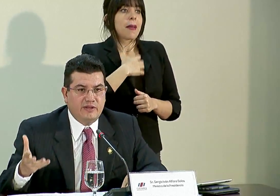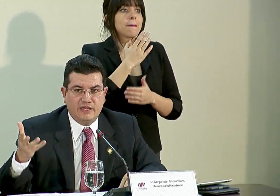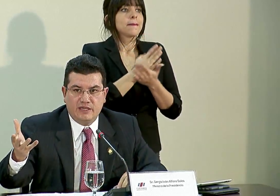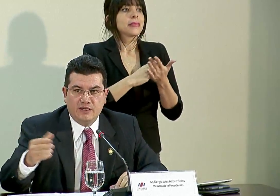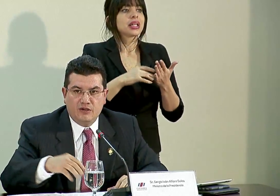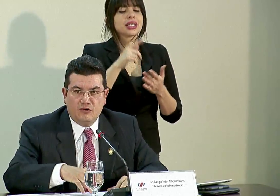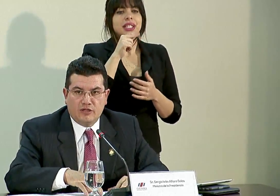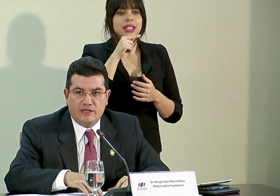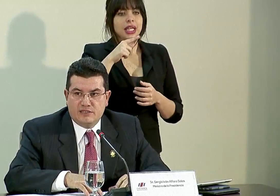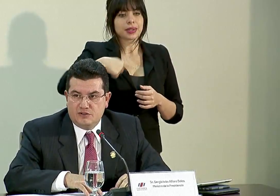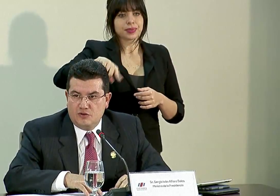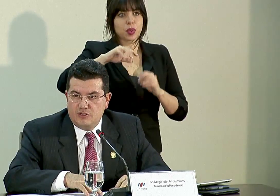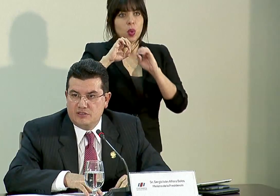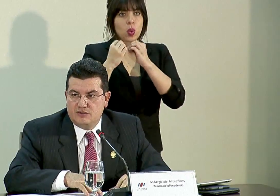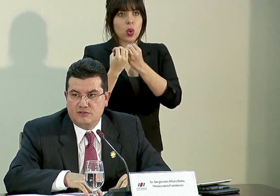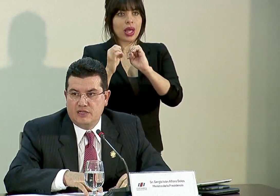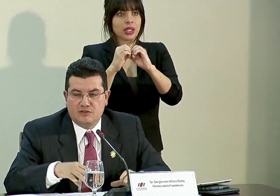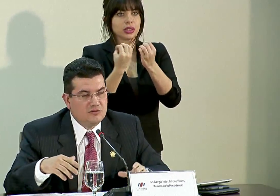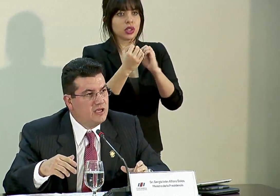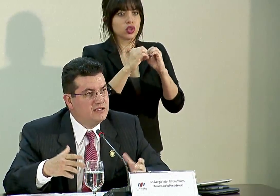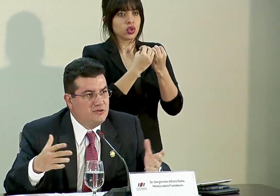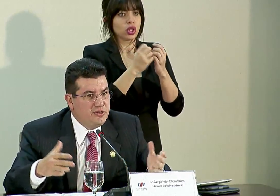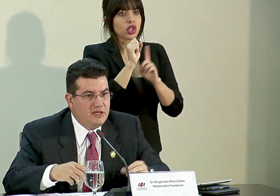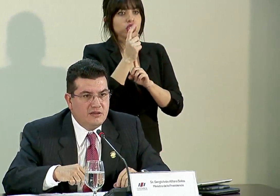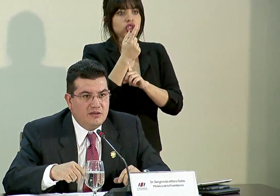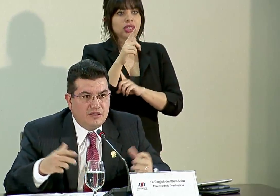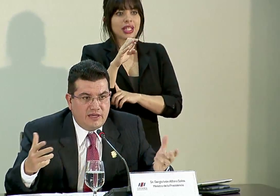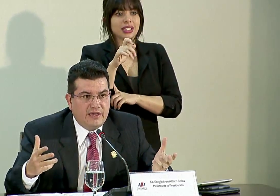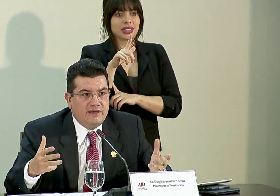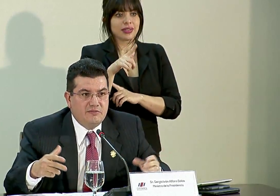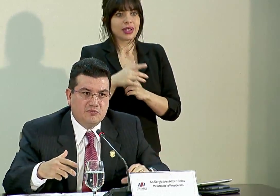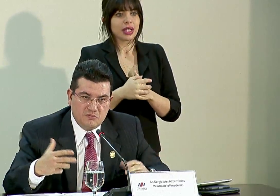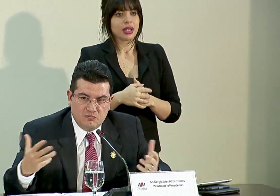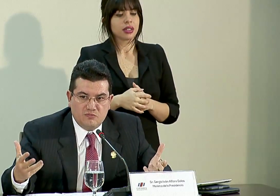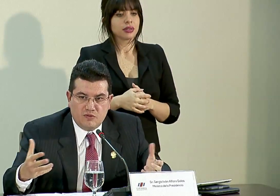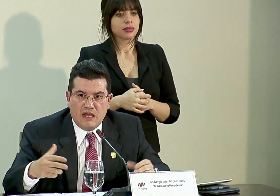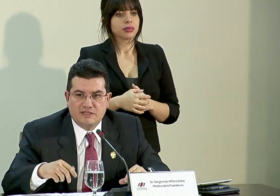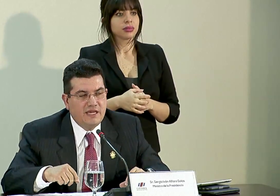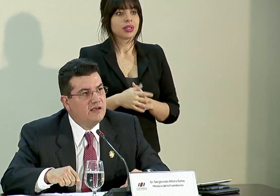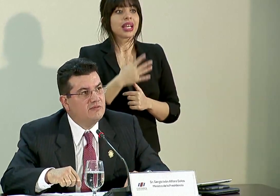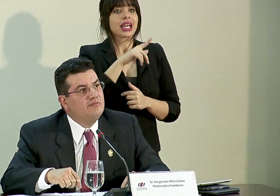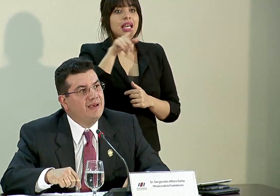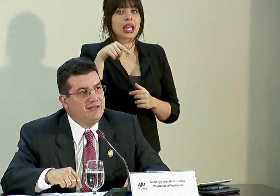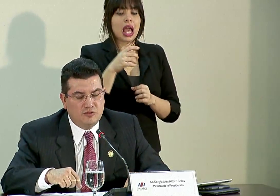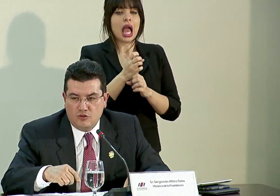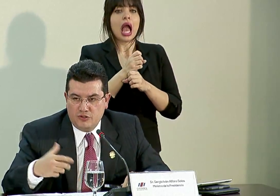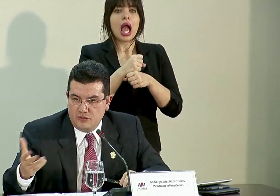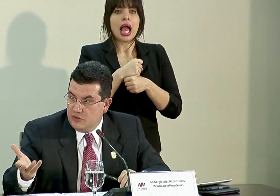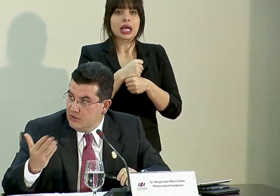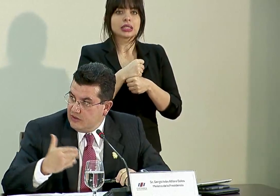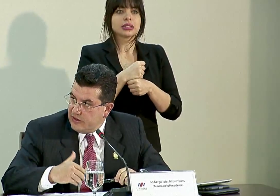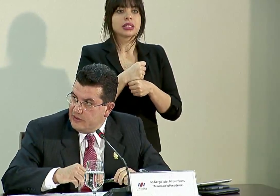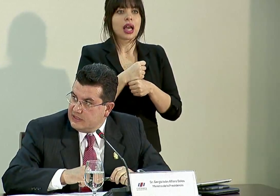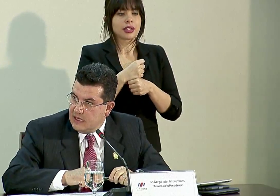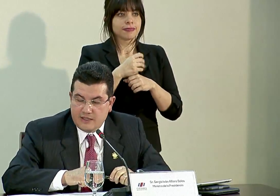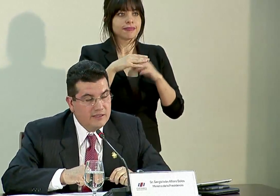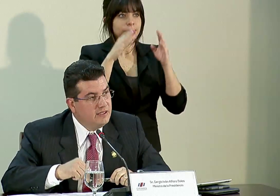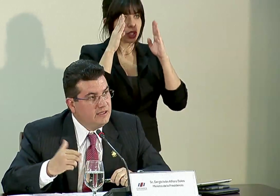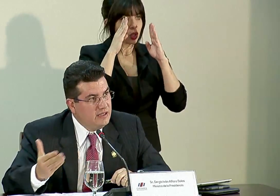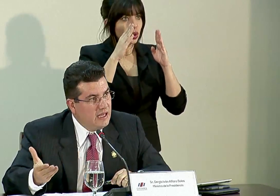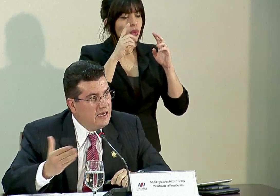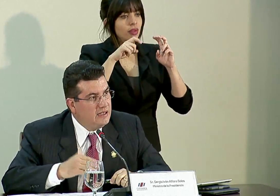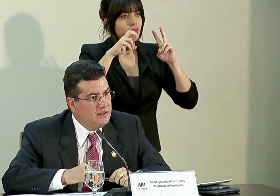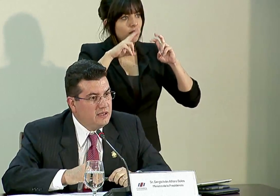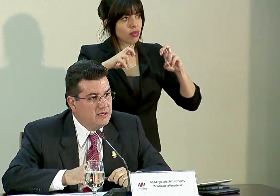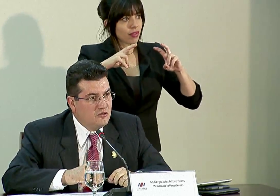parte de organizaciones de la sociedad civil que hacían meritorio revisar